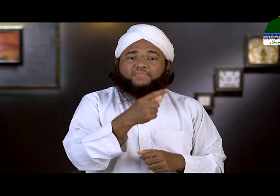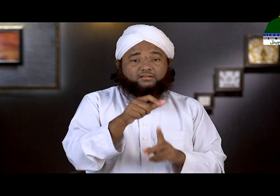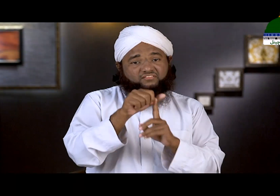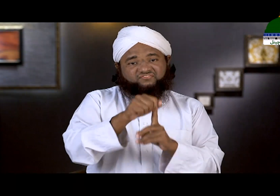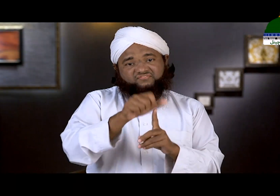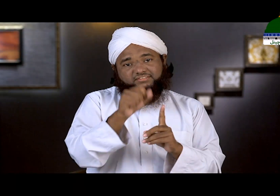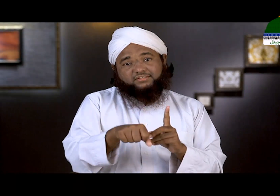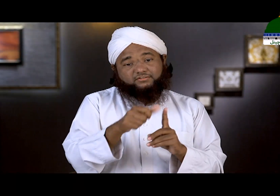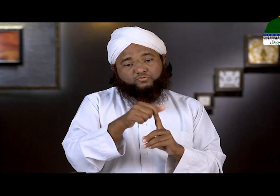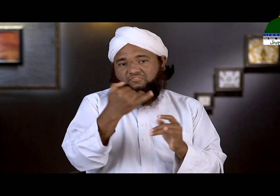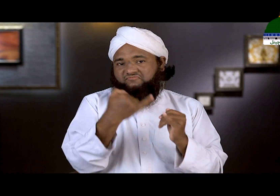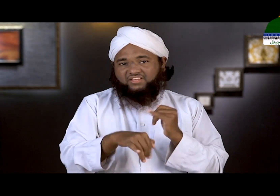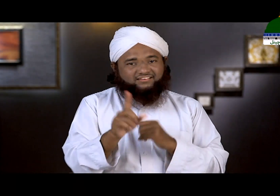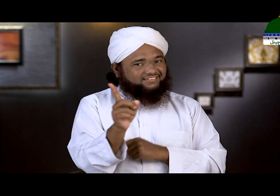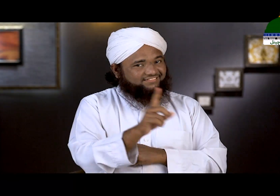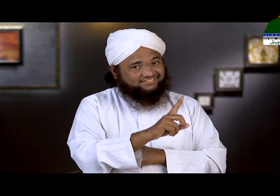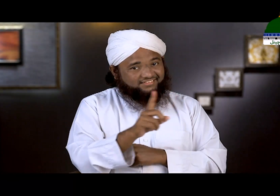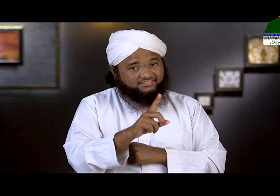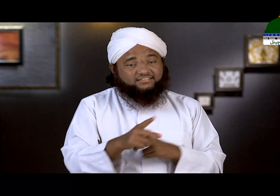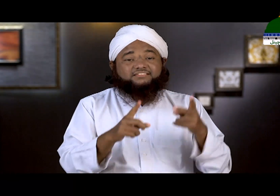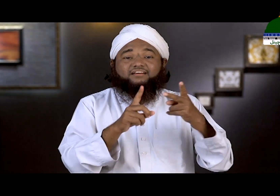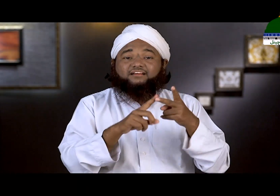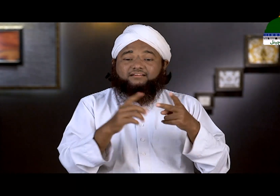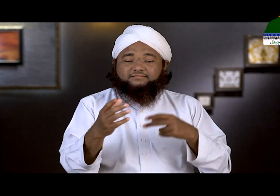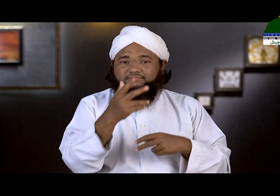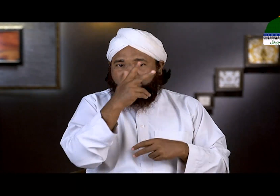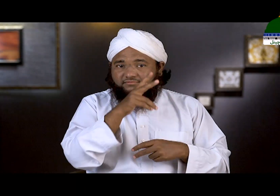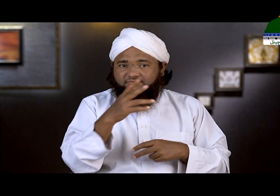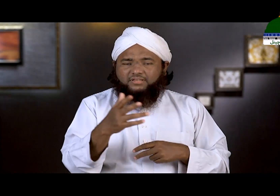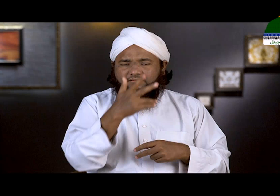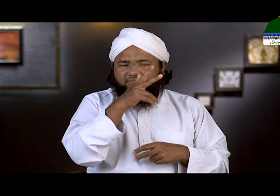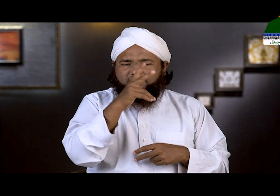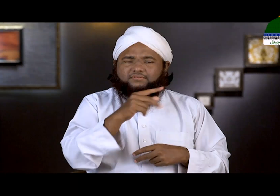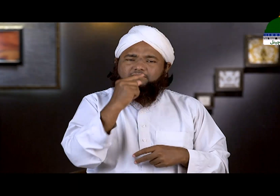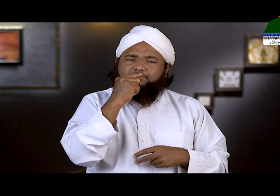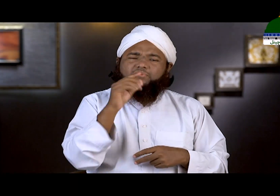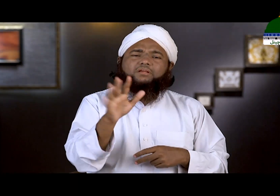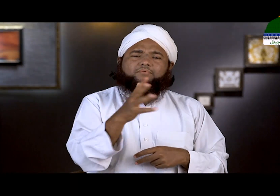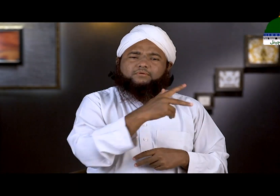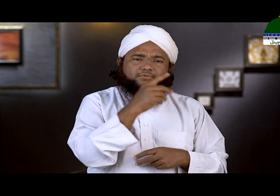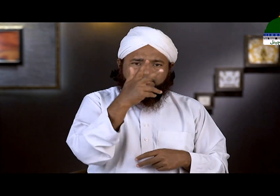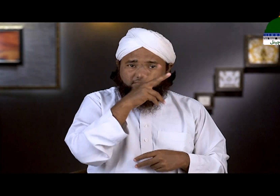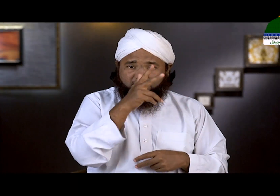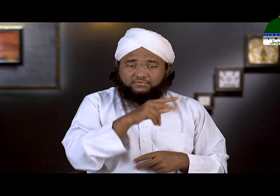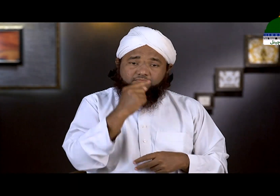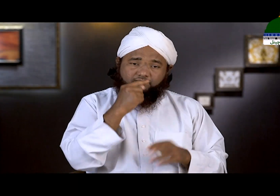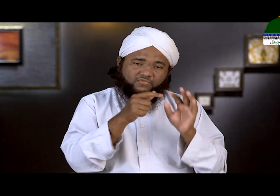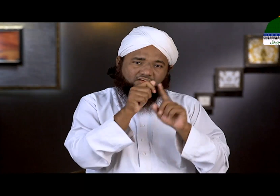فرض ہیں، یہ تو ہم نے رکھنے ہی رکھنے ہیں، اس کے ساتھ ساتھ نفل روزے بھی لازمی رکھنے چاہیے۔